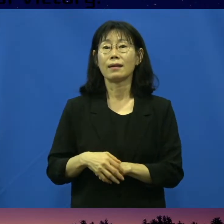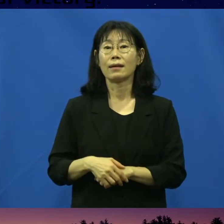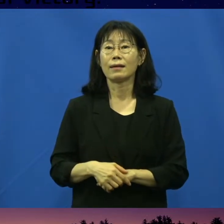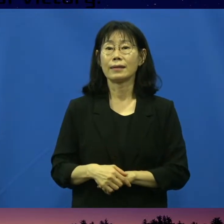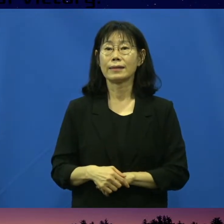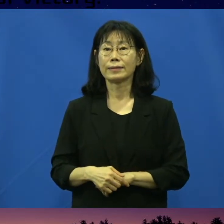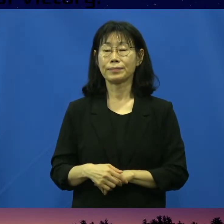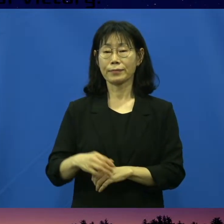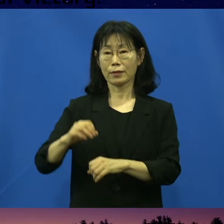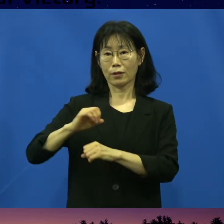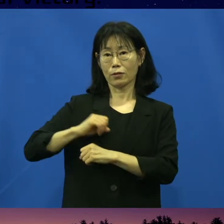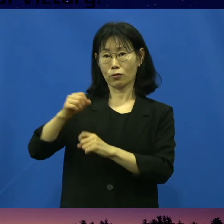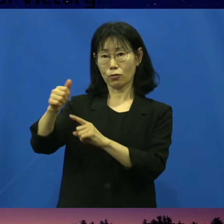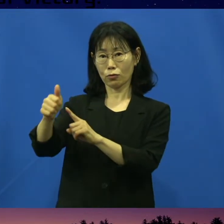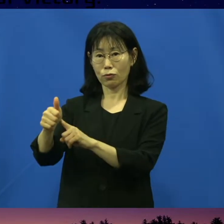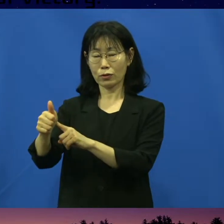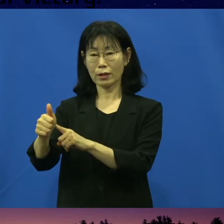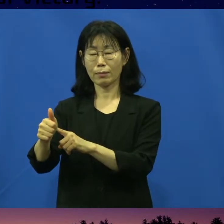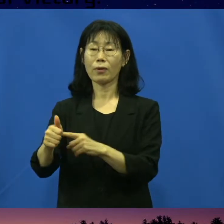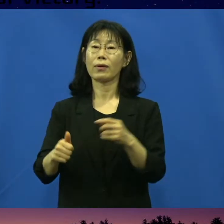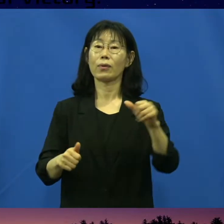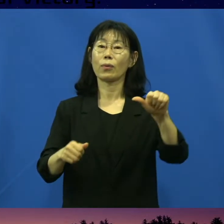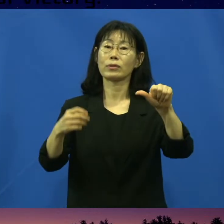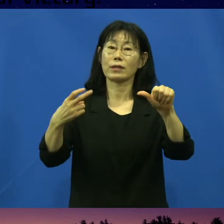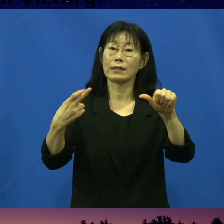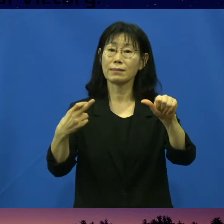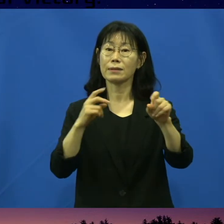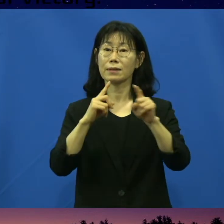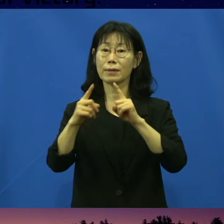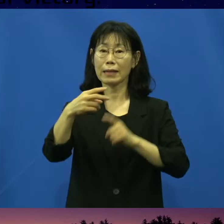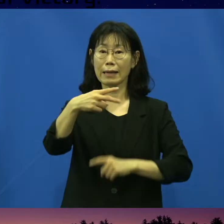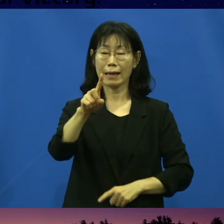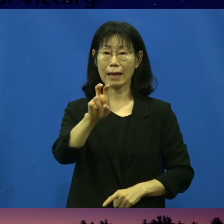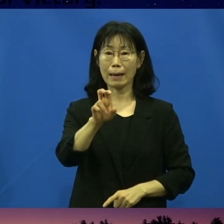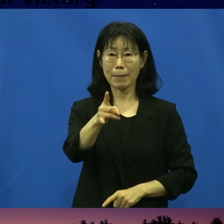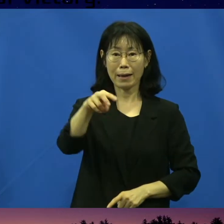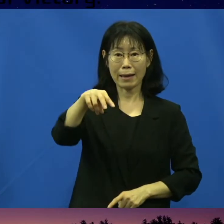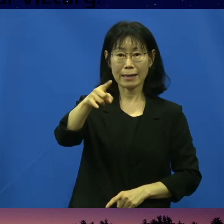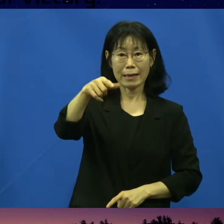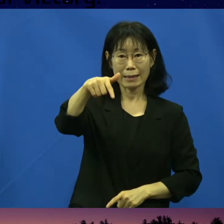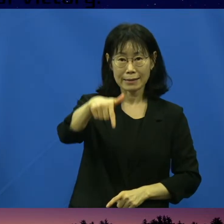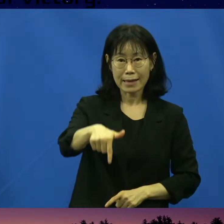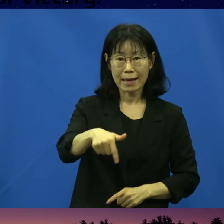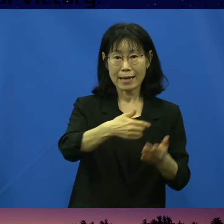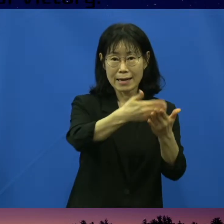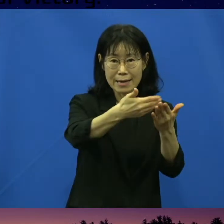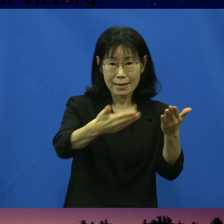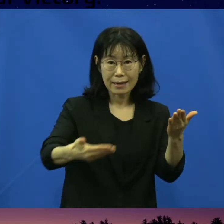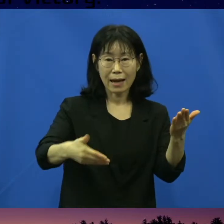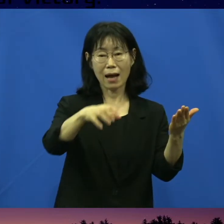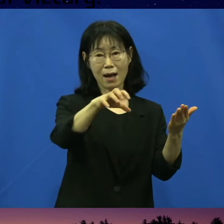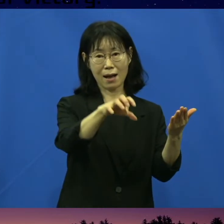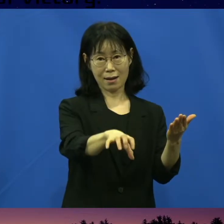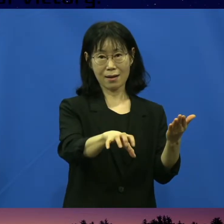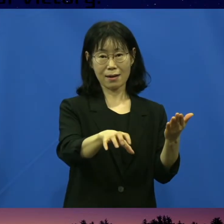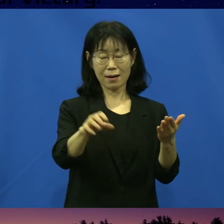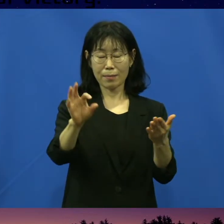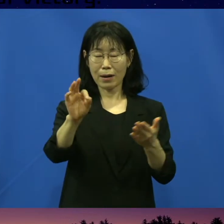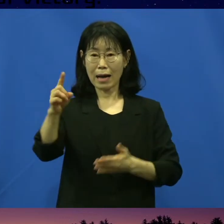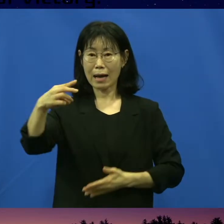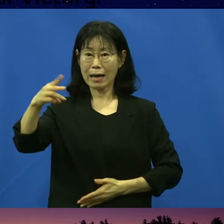자, 나만은 분노하고 떠나죠. 12절에 다메섹 강 아바나와 아르발은 이스라엘 모든 강물보다 낫지